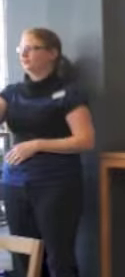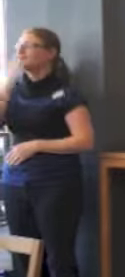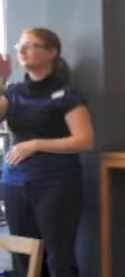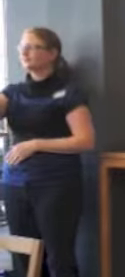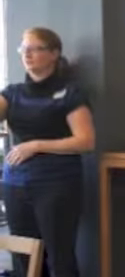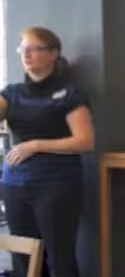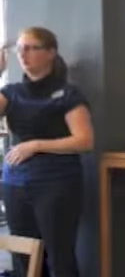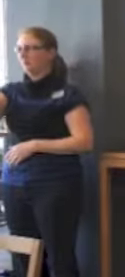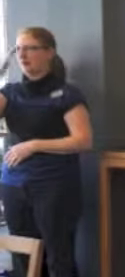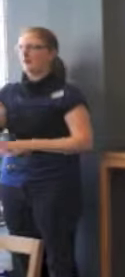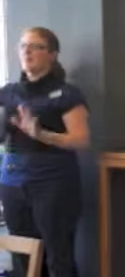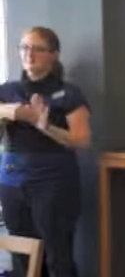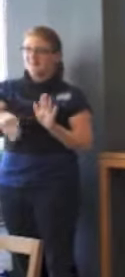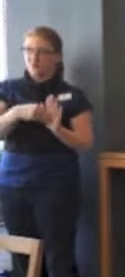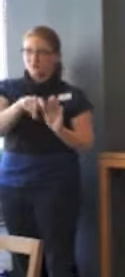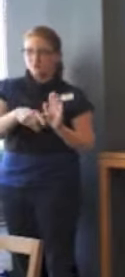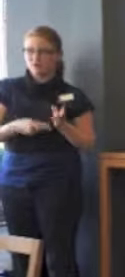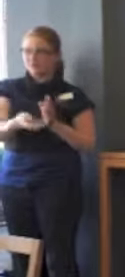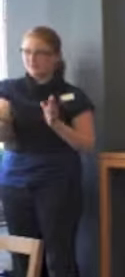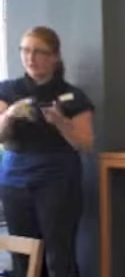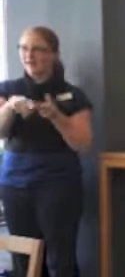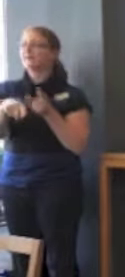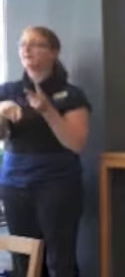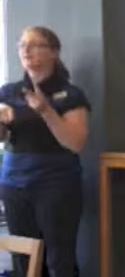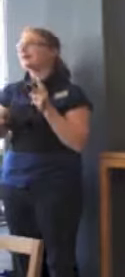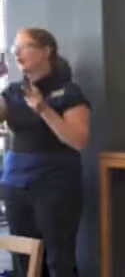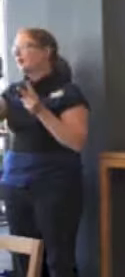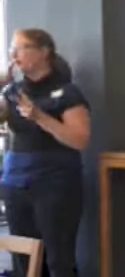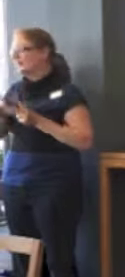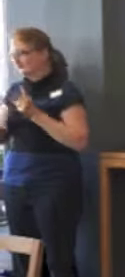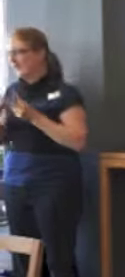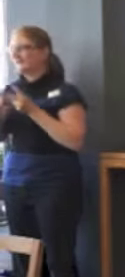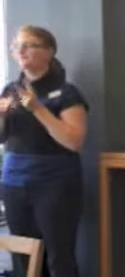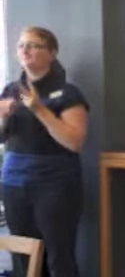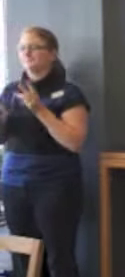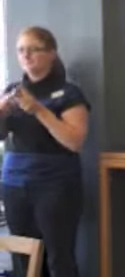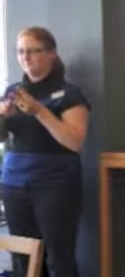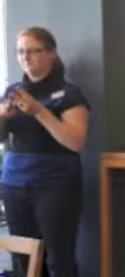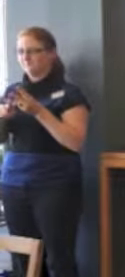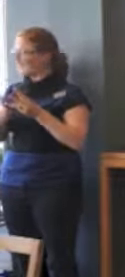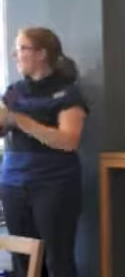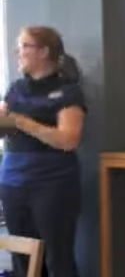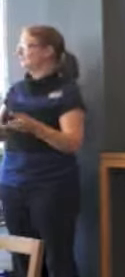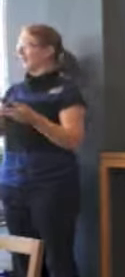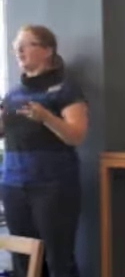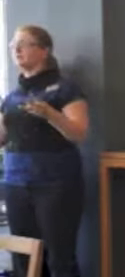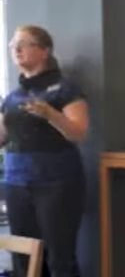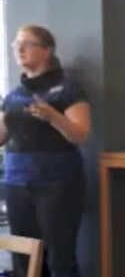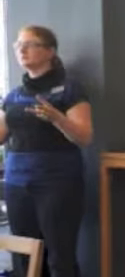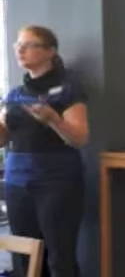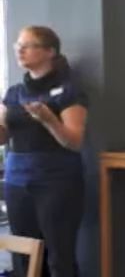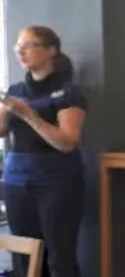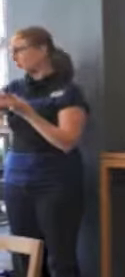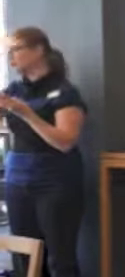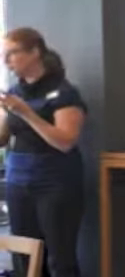attitydproblematik hos bidragsgivare, hos långivare, hos allmänhet,